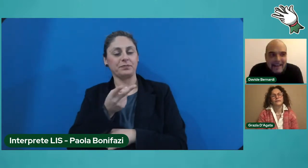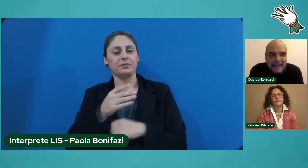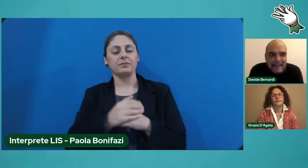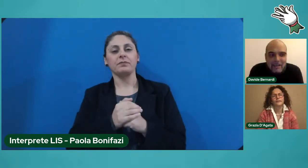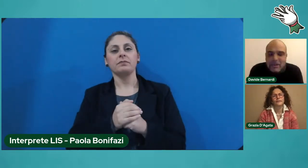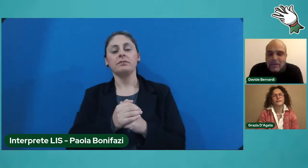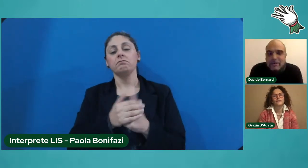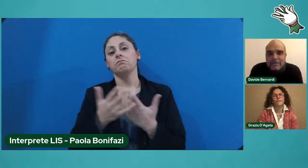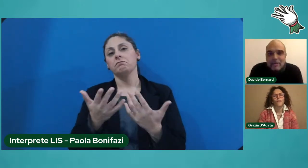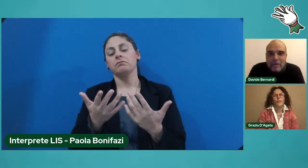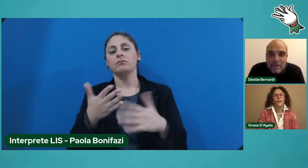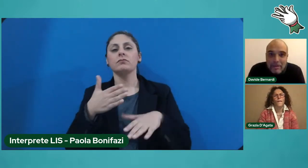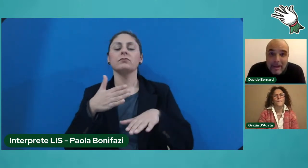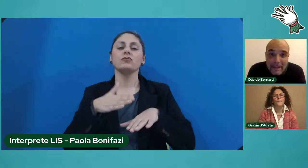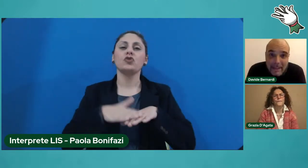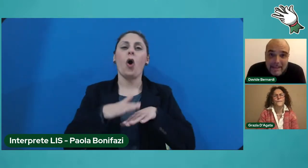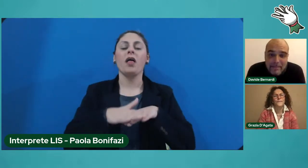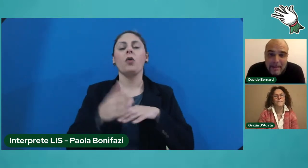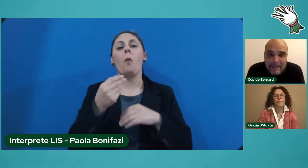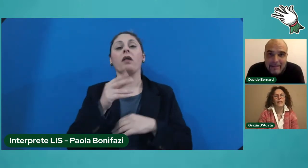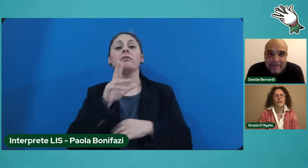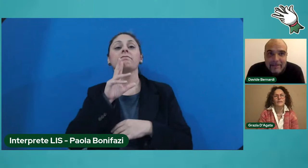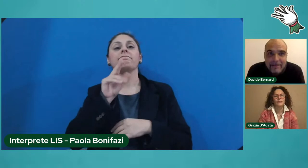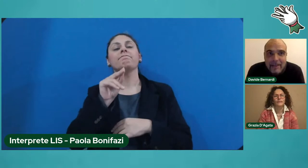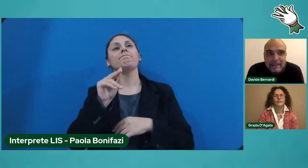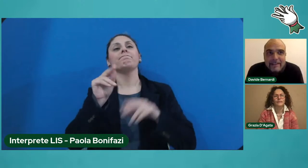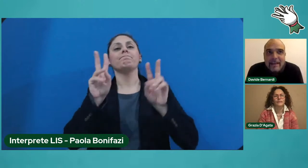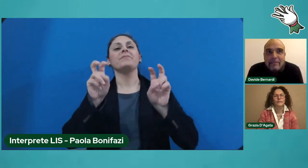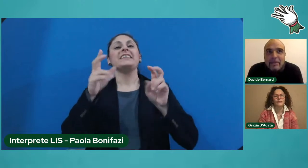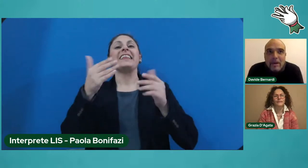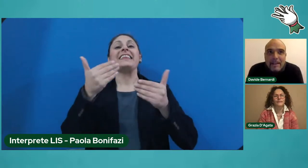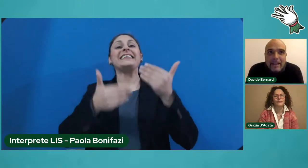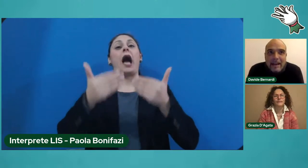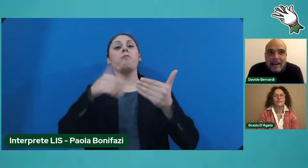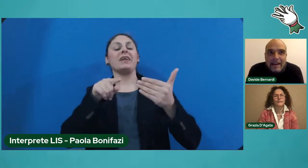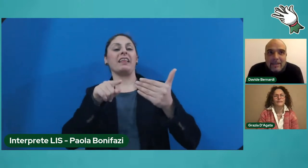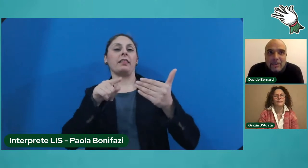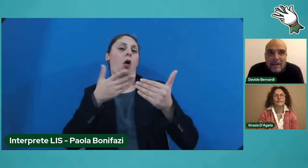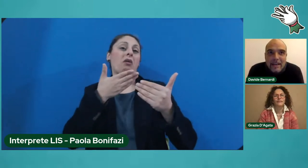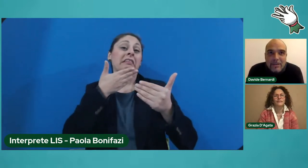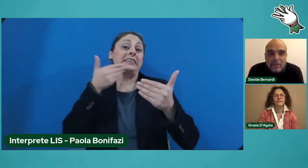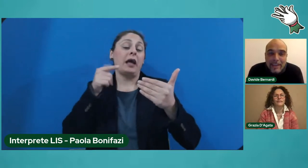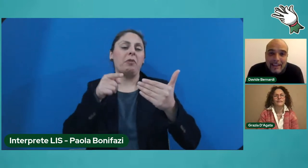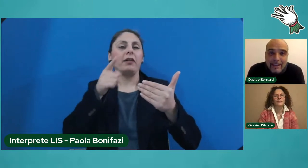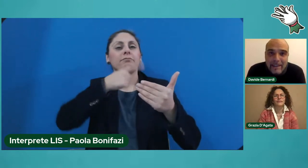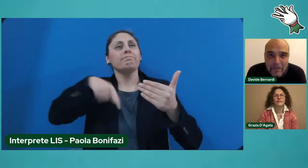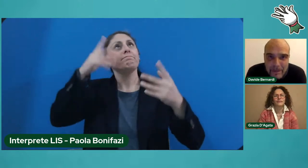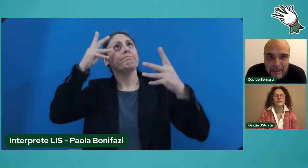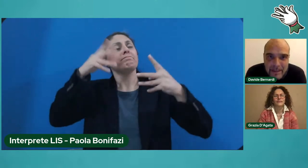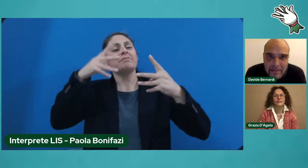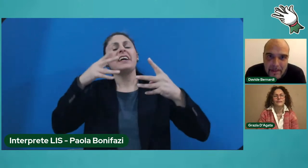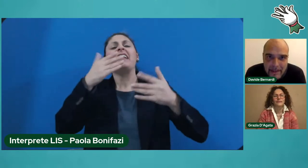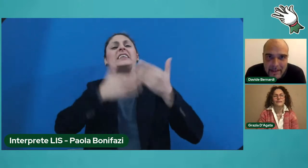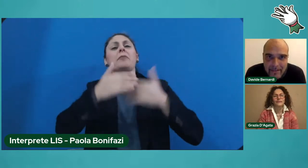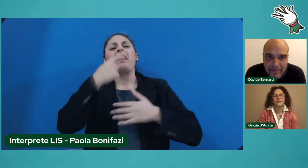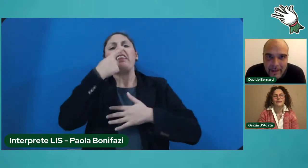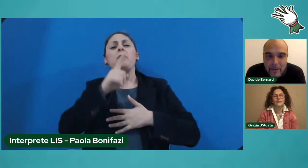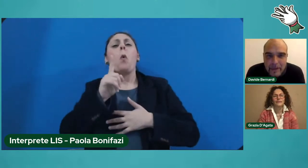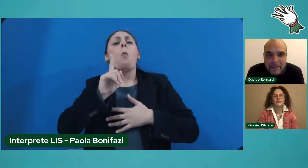di solito quando si parla di disabilità si è abituati a ragionare su che tipo di disabilità e quindi